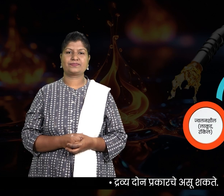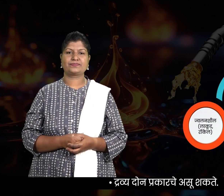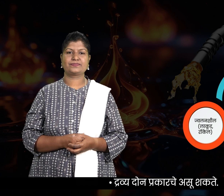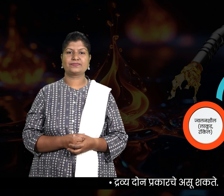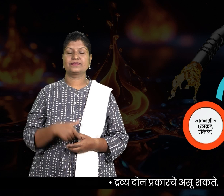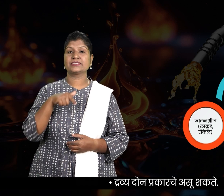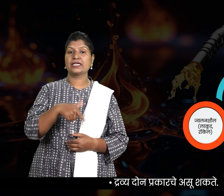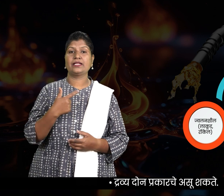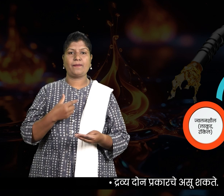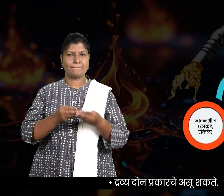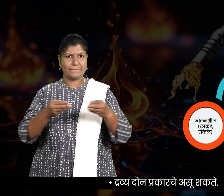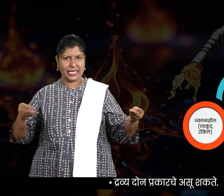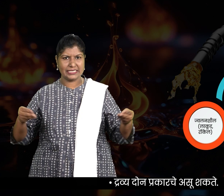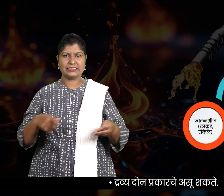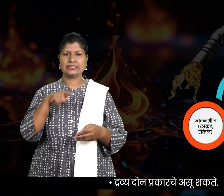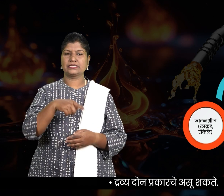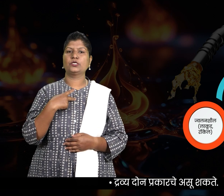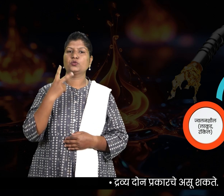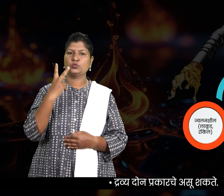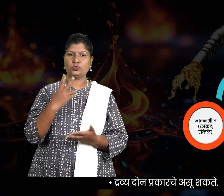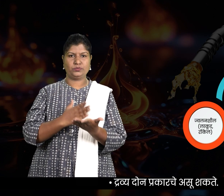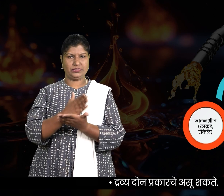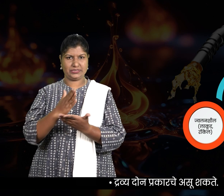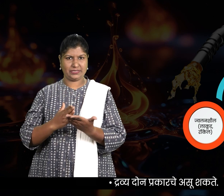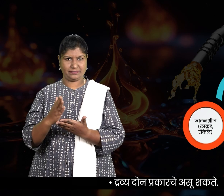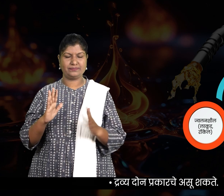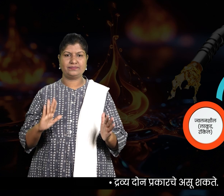द्रव्य दोन प्रकारचे असू शकतात: